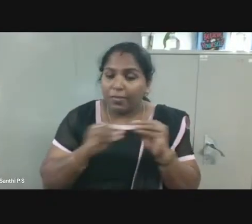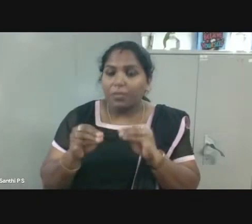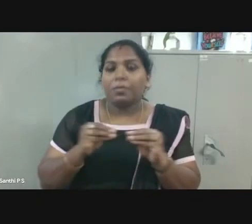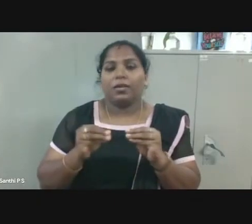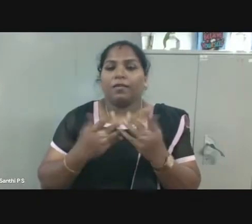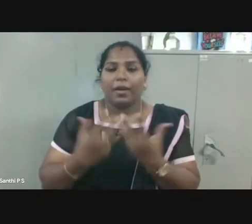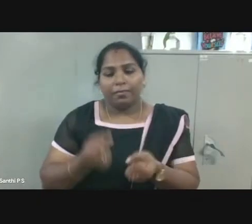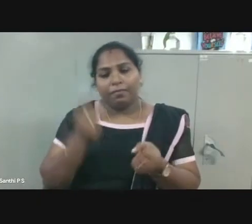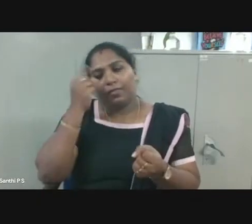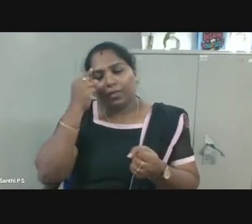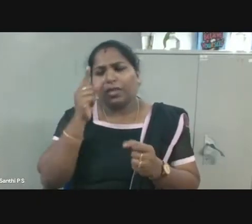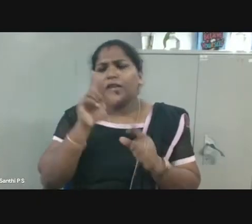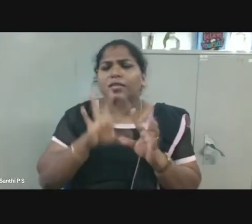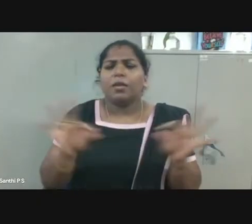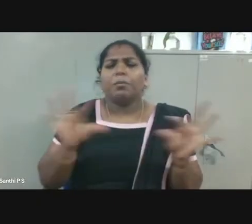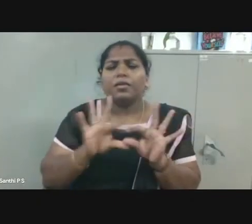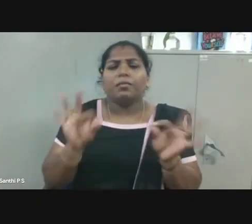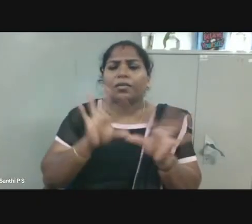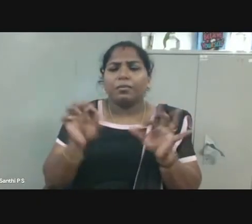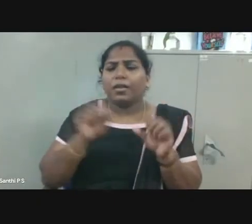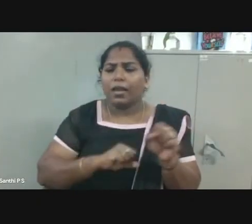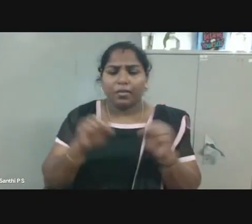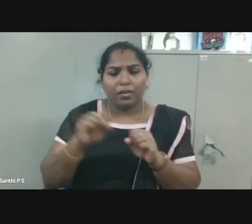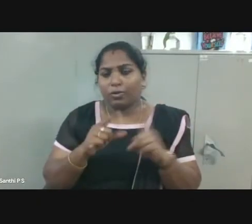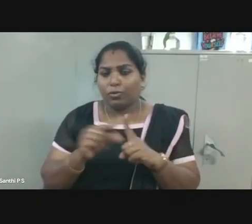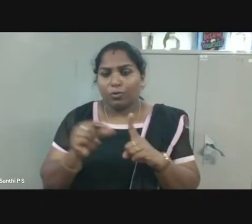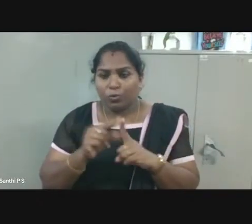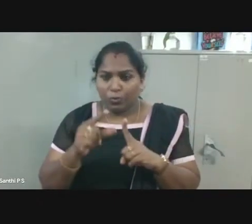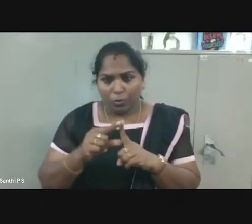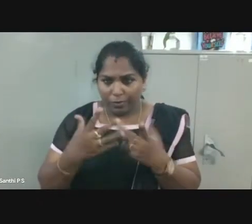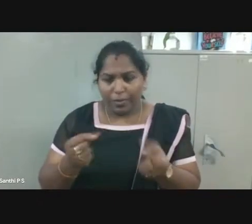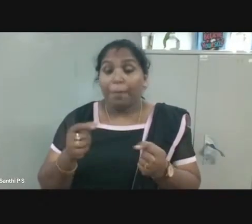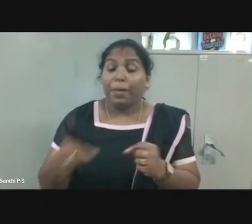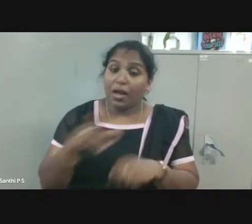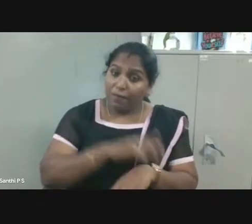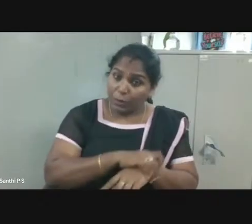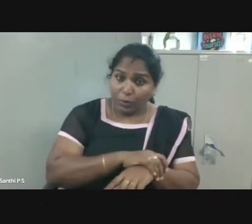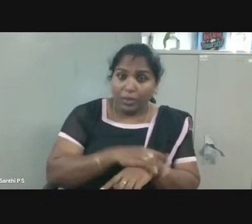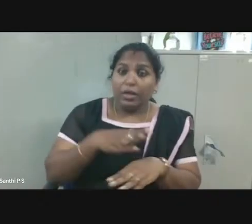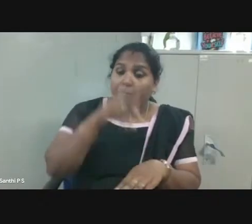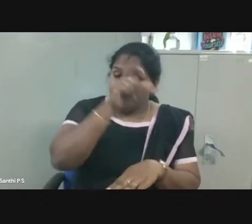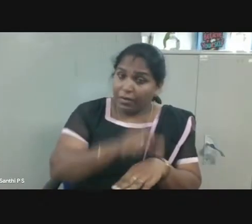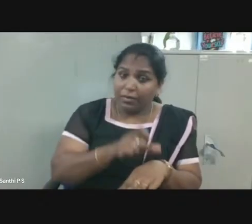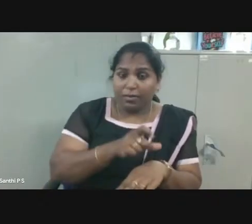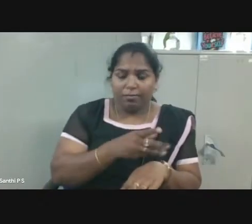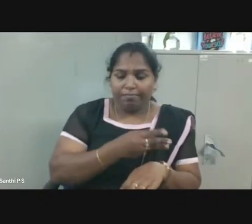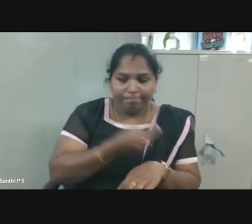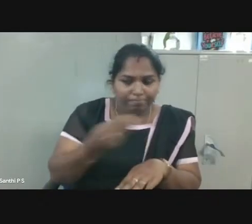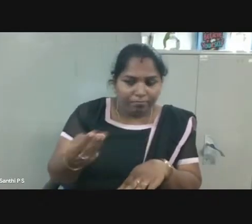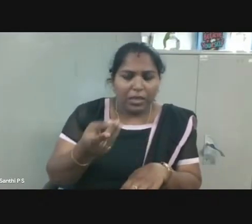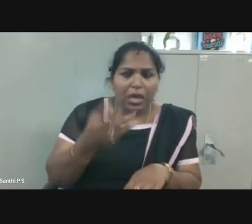എപ്പോഴും അനങ്ങിക്കൊണ്ടിരിക്കുന്ന വിധത്തിലുള്ള ആ കുഞ്ഞു കുഞ്ഞു എക്സസൈസുകൾ മാത്രമേ ഇവർ ചെയ്യുള്ളൂ. വേറെ ആരെങ്കിലും അറിയാത്ത ആൾക്കാർ ഇത് ചെയ്ത് കഴിഞ്ഞാലുള്ള പ്രശ്നം,